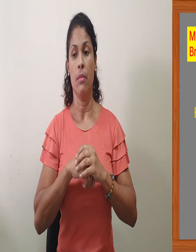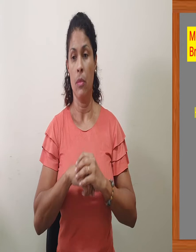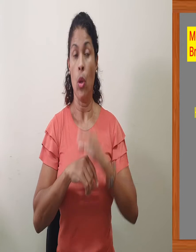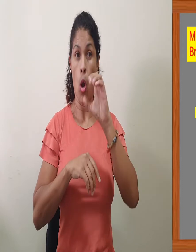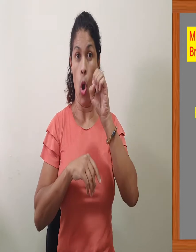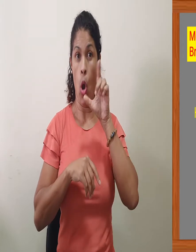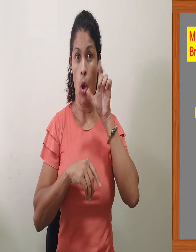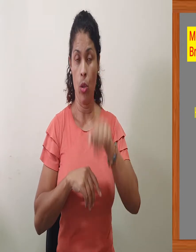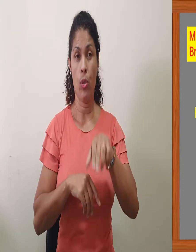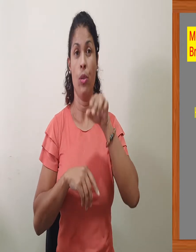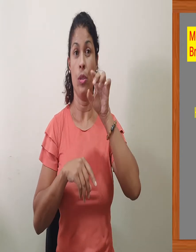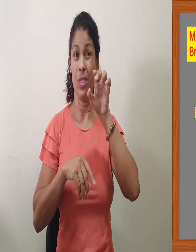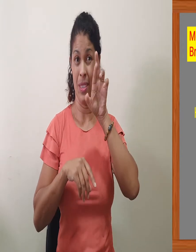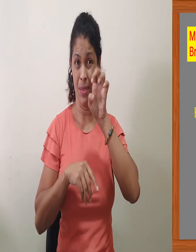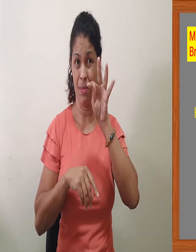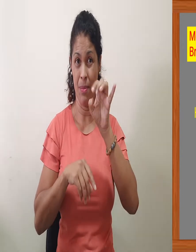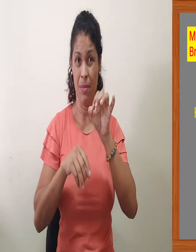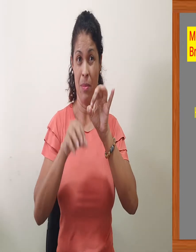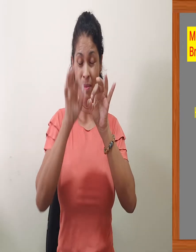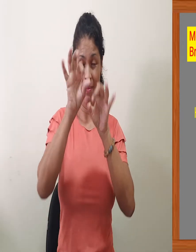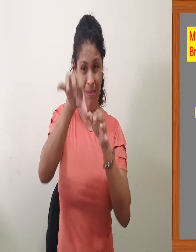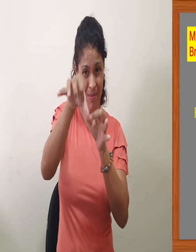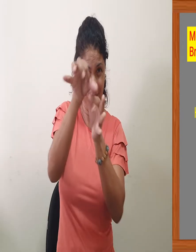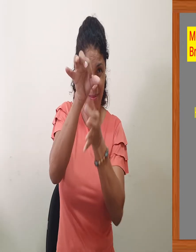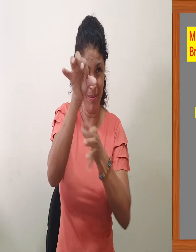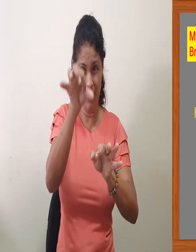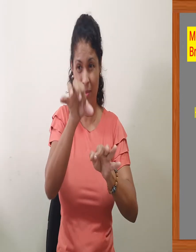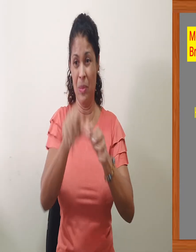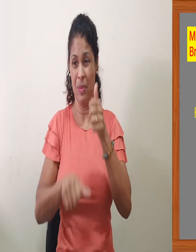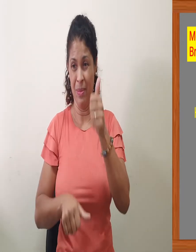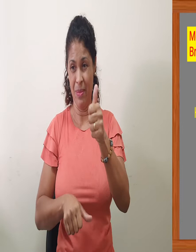16.733 óbitos, os tumores de próstata,